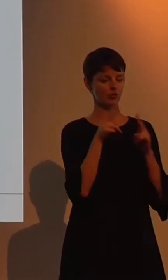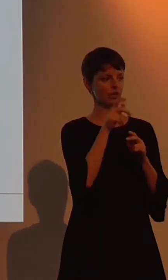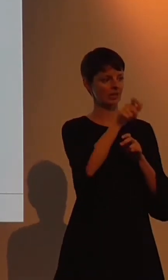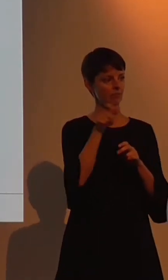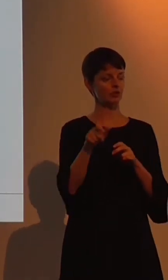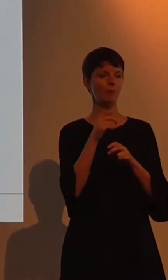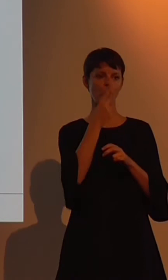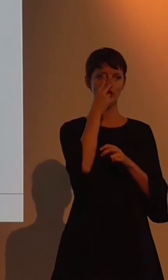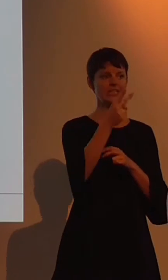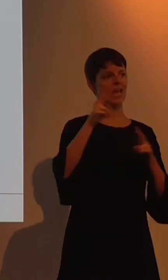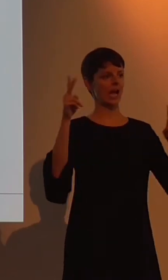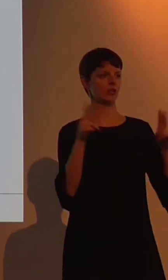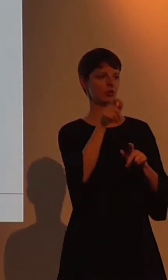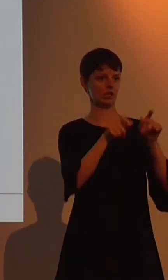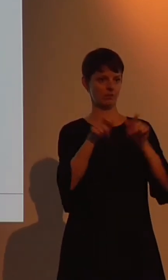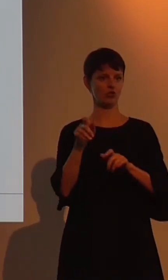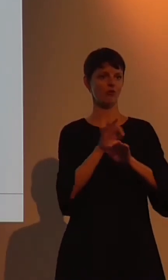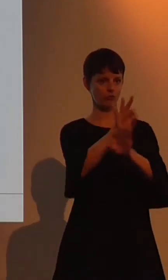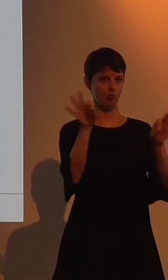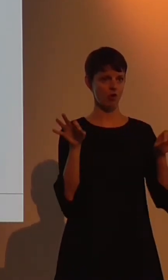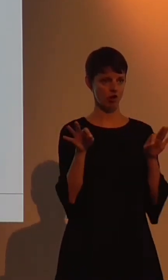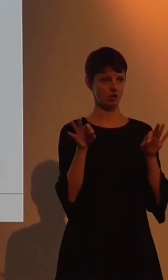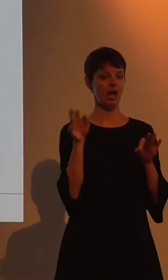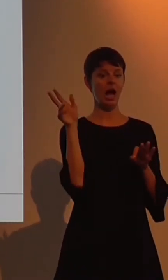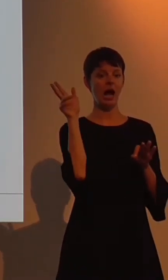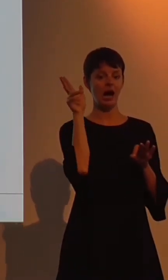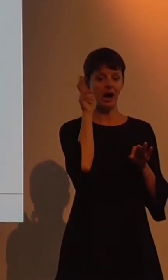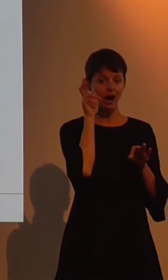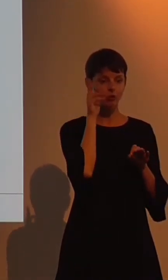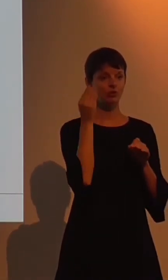sehgeschränkte Menschen. Auch hier hat sich die Audiostruktion,